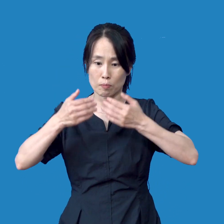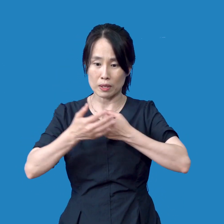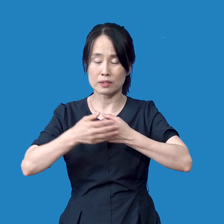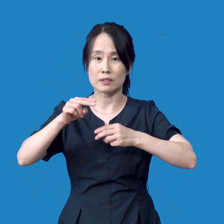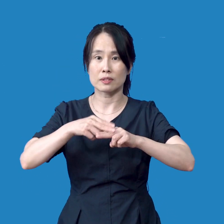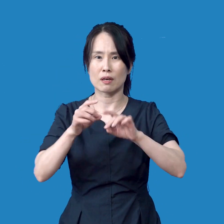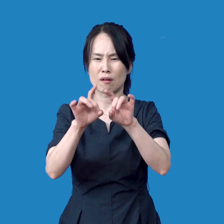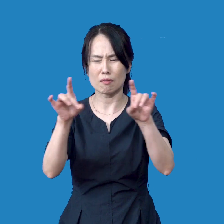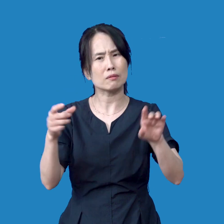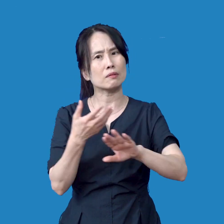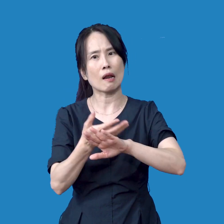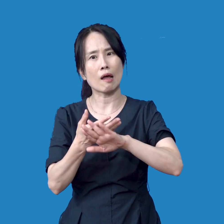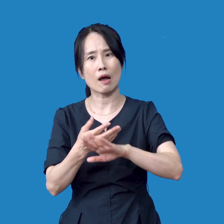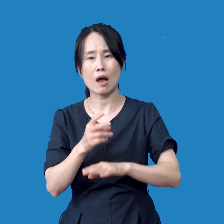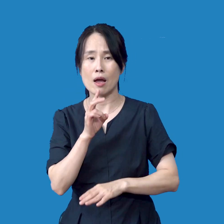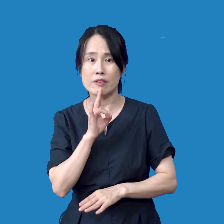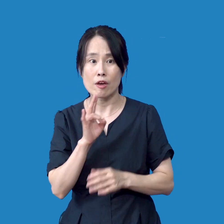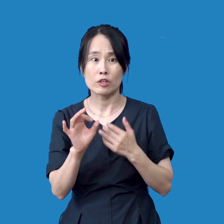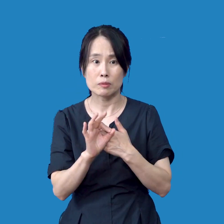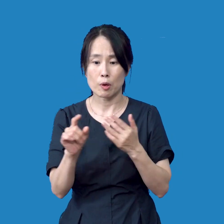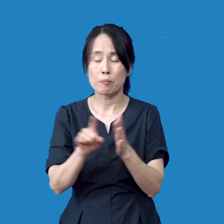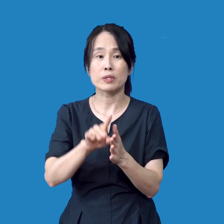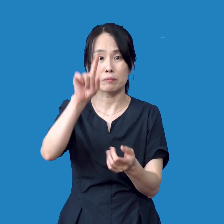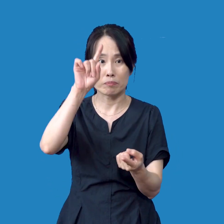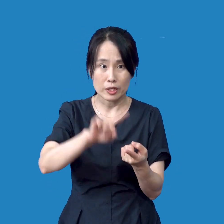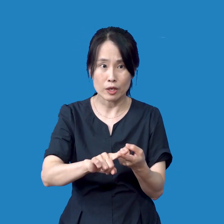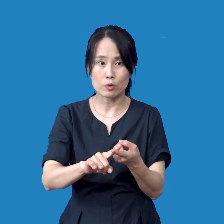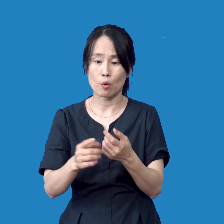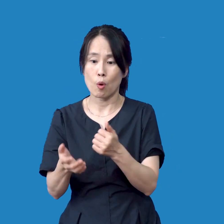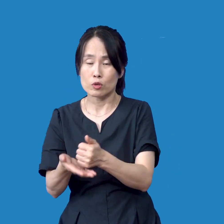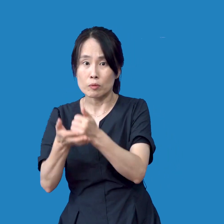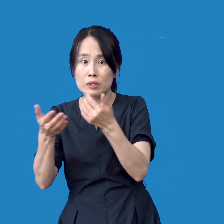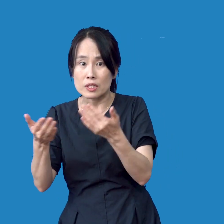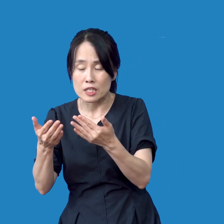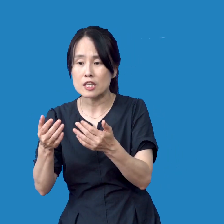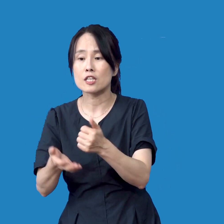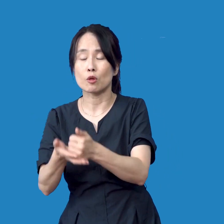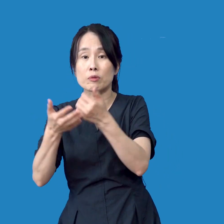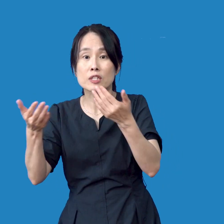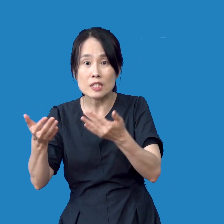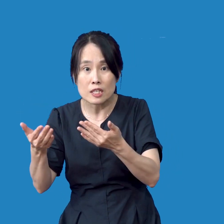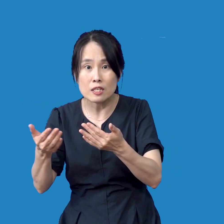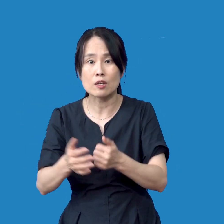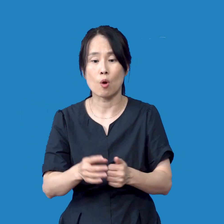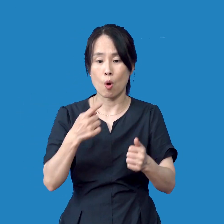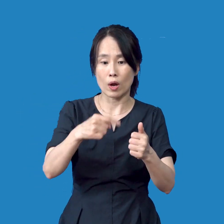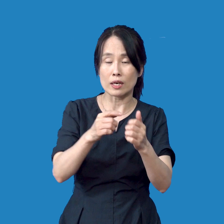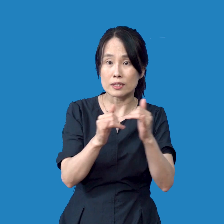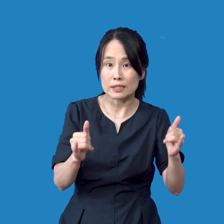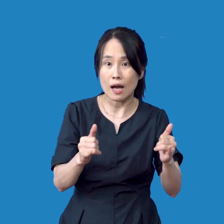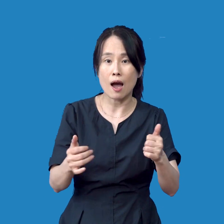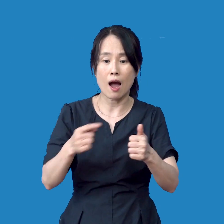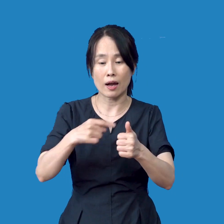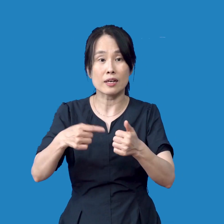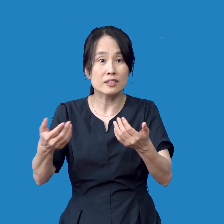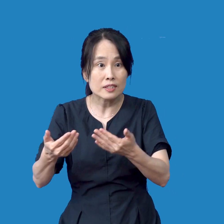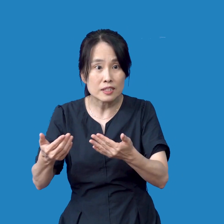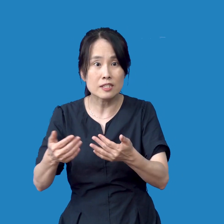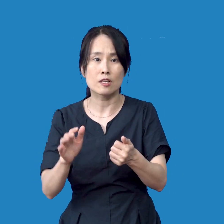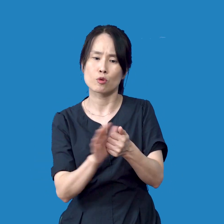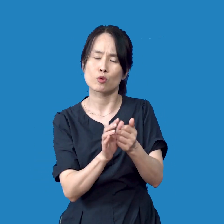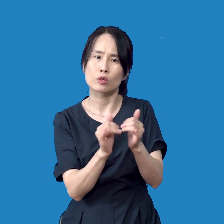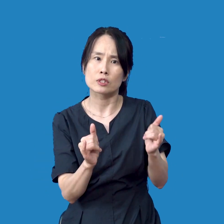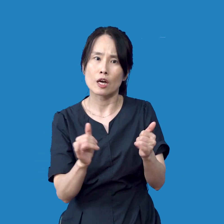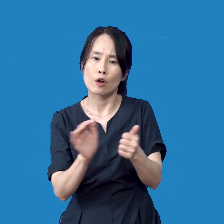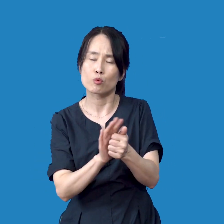은사가 각각 다르니 혹 예언이면 믿음의 분수대로, 혹 섬기는 일이면 섬기는 일로, 혹 가르치는 자면 가르치는 일로, 혹